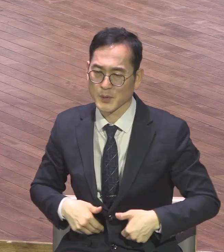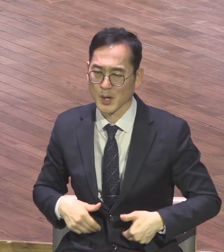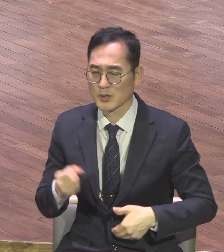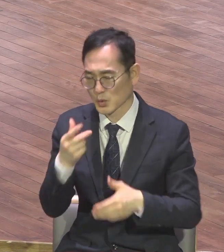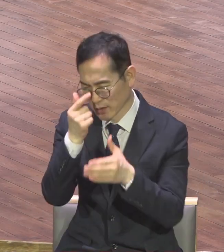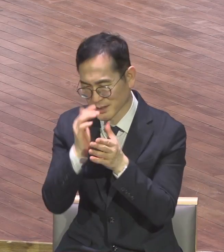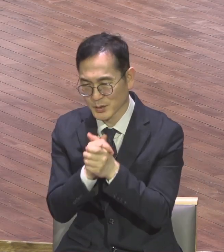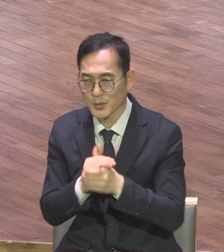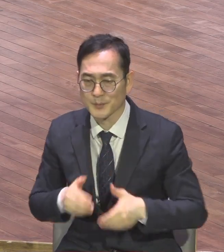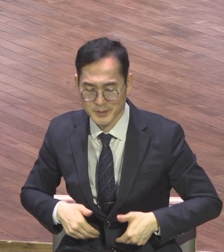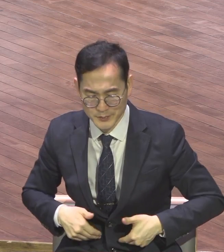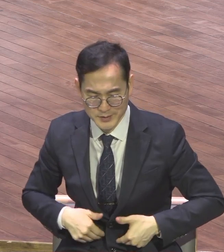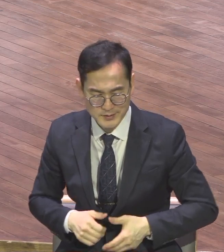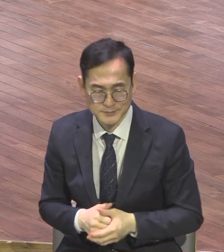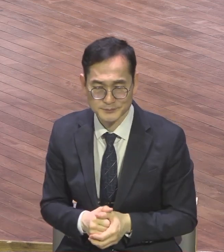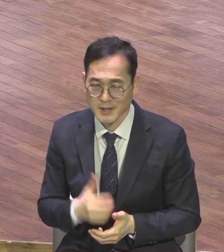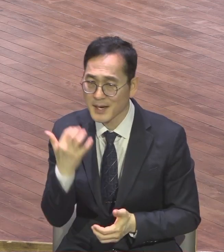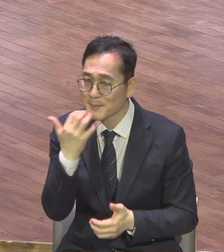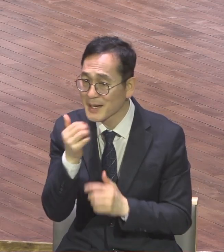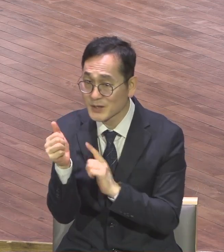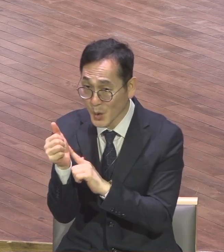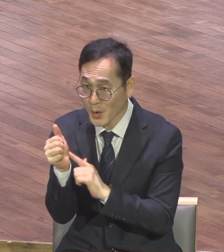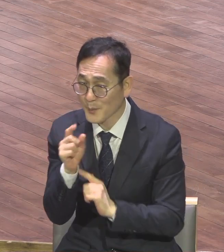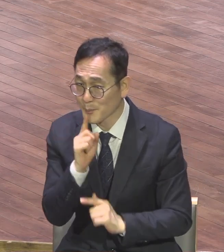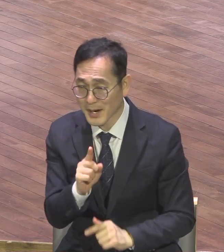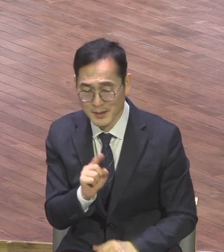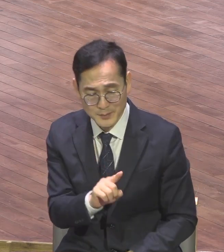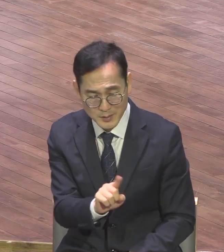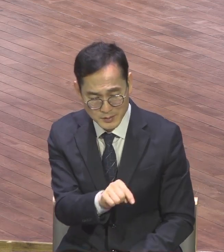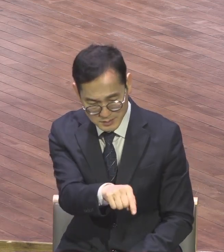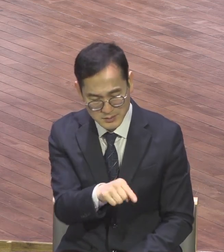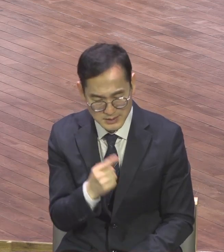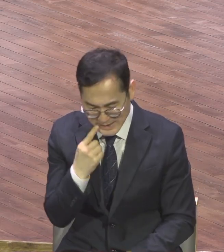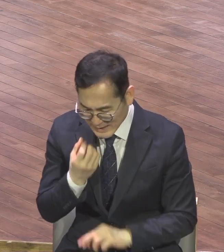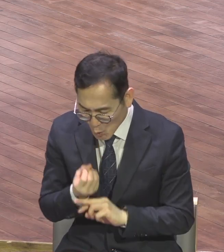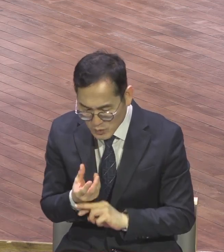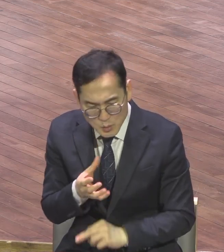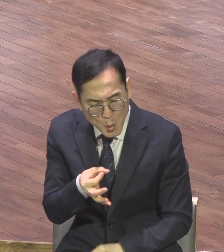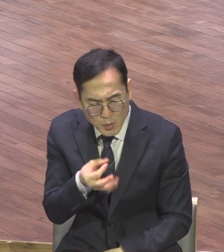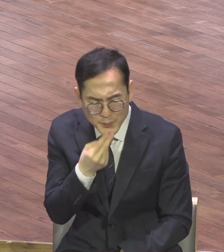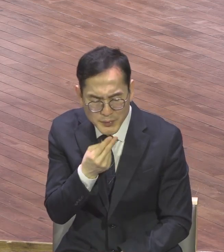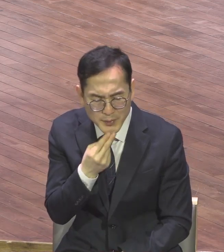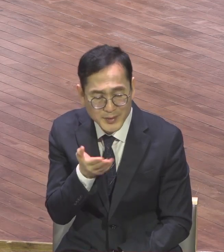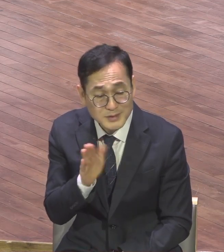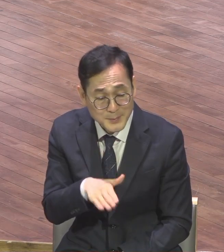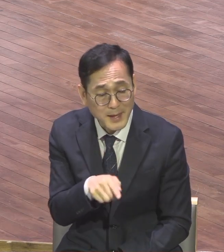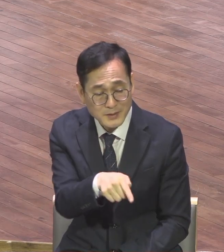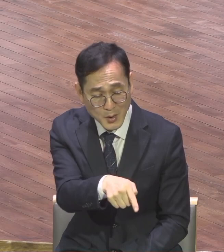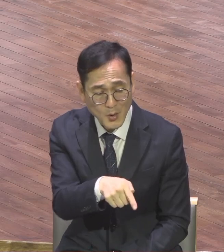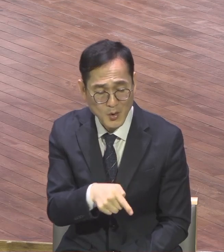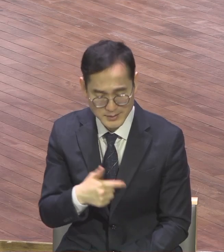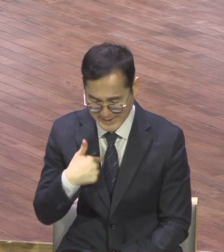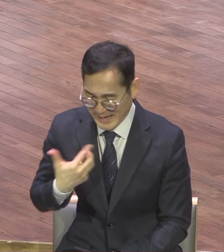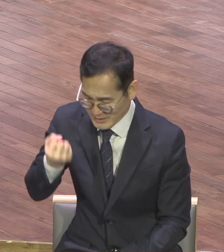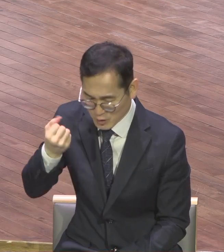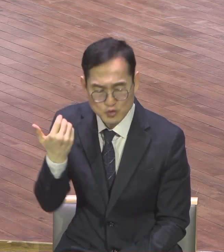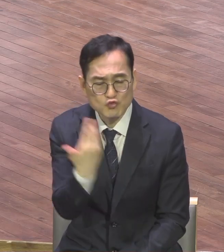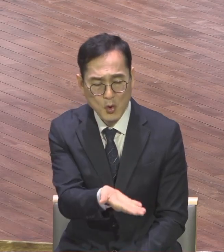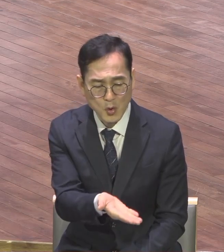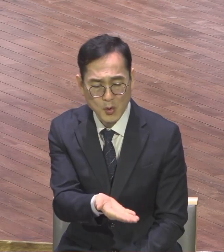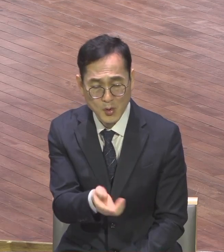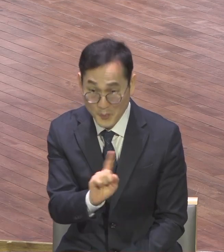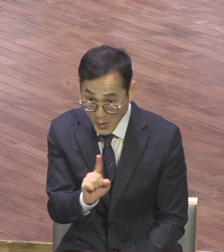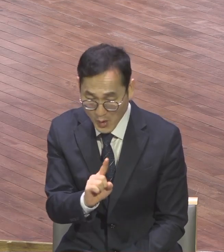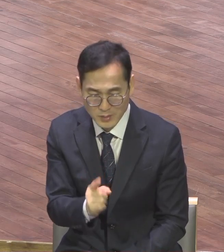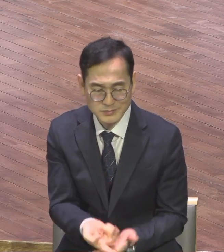자, 6절 봅니다. 베드로가 이르되 은과 금은 내게 없거니와 내게 있는 것을 내게 주노니 나사렛 예수 그리스도 이름으로 일어나